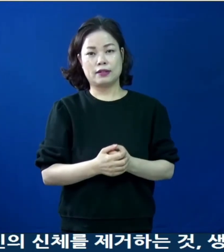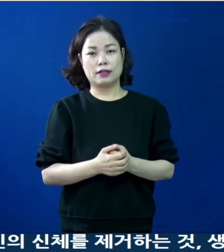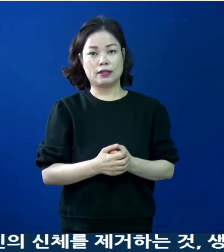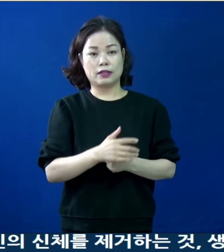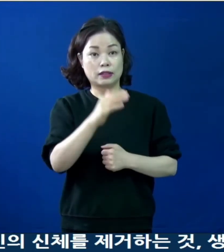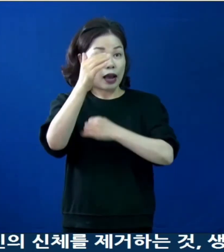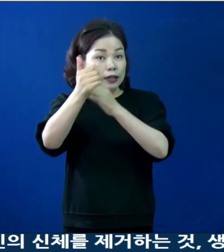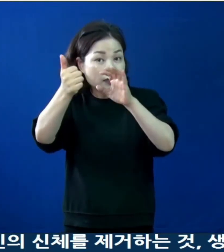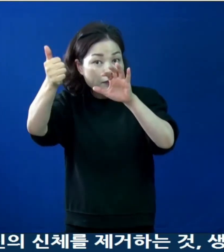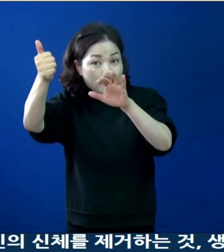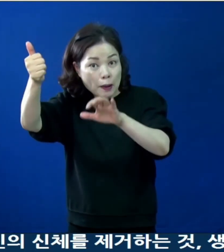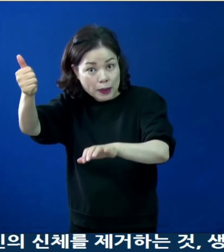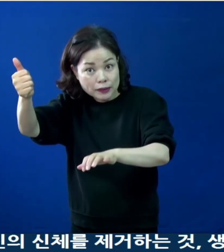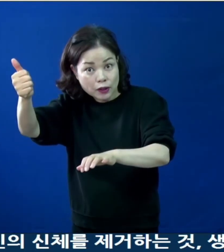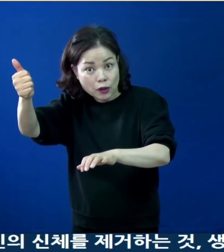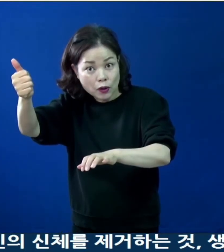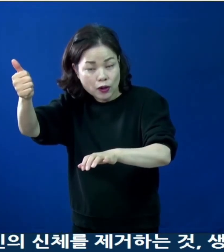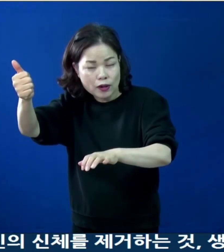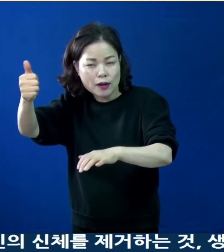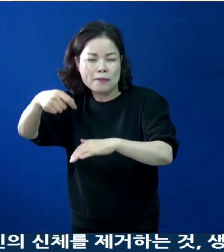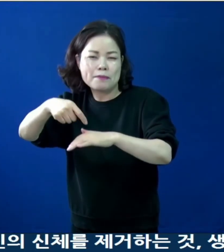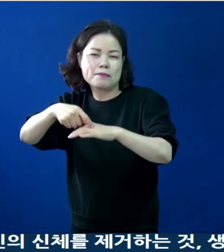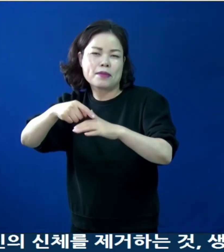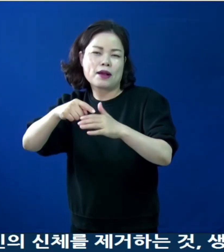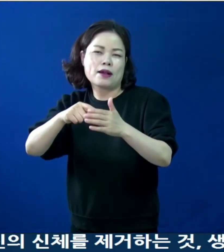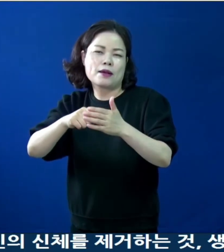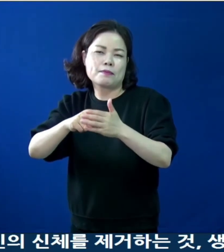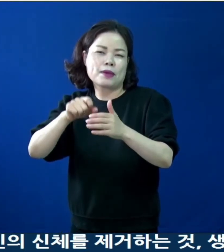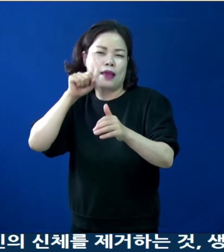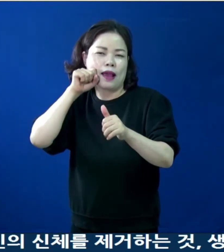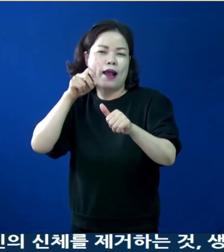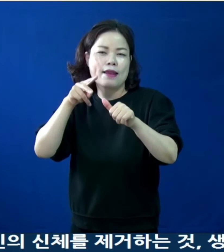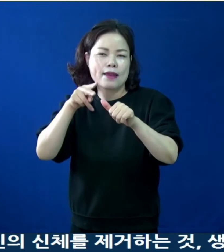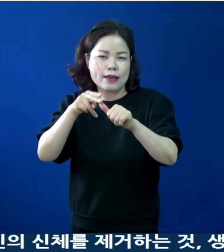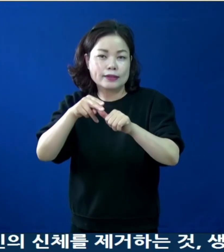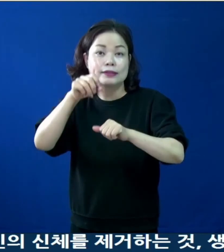너희는 하나님 앞에서 마음의 할례를 행해야 한다.